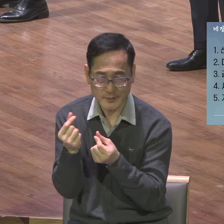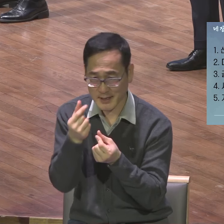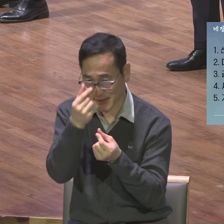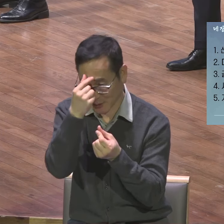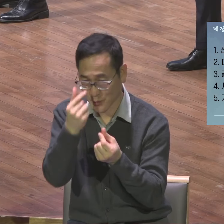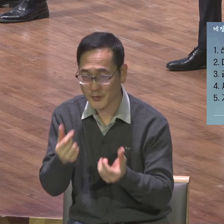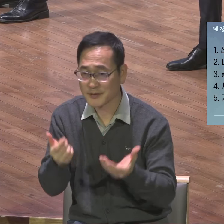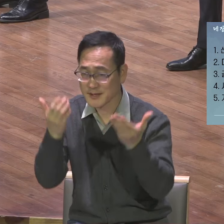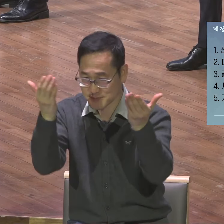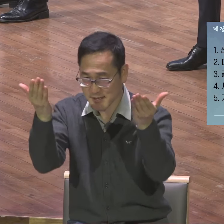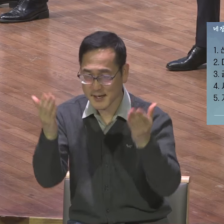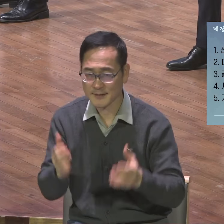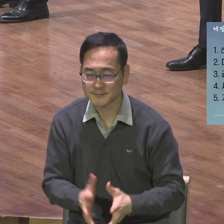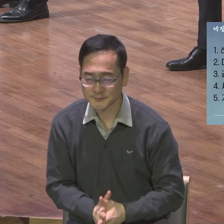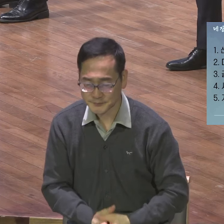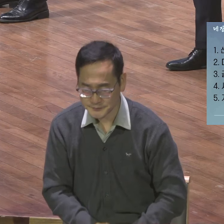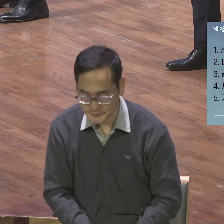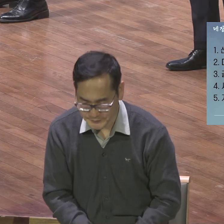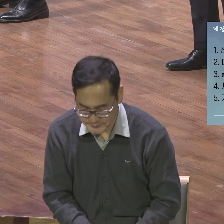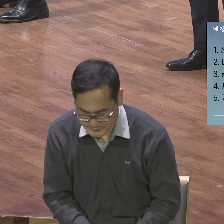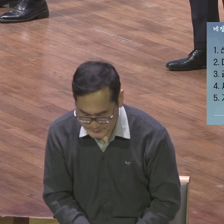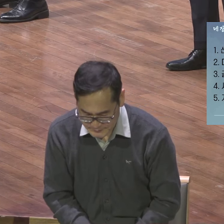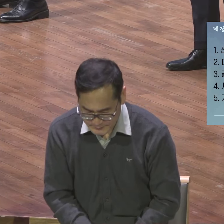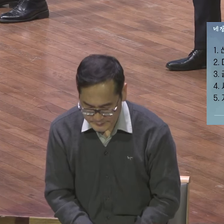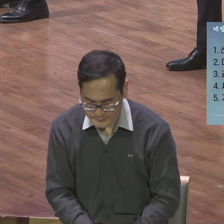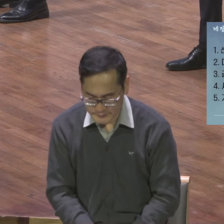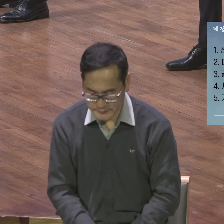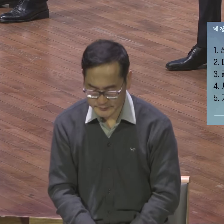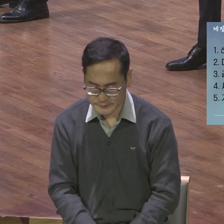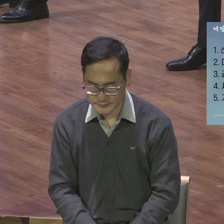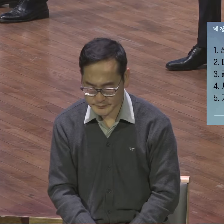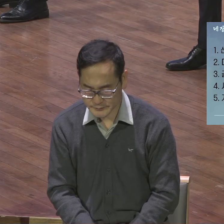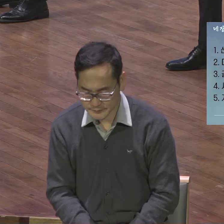주여 외치고 기도하겠습니다. 주여!